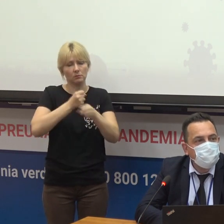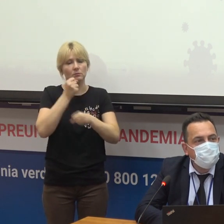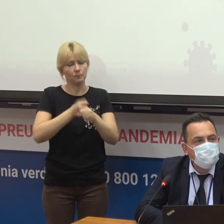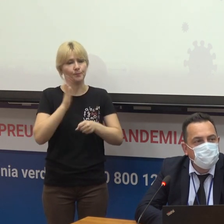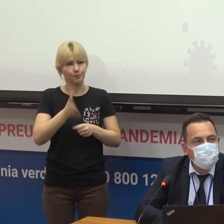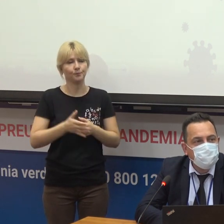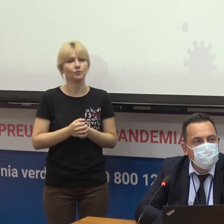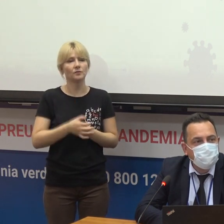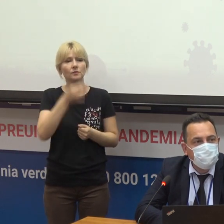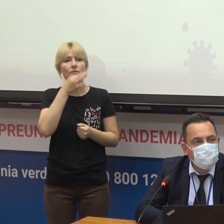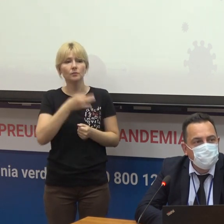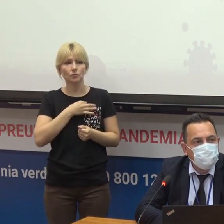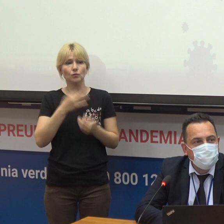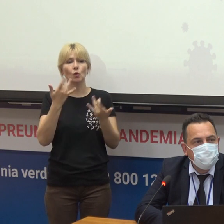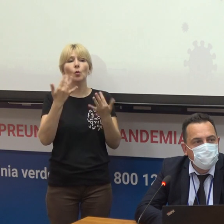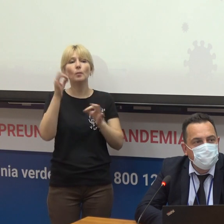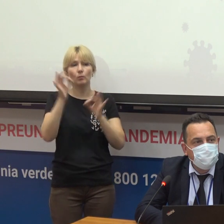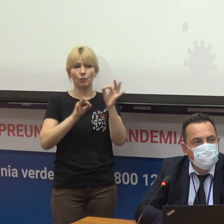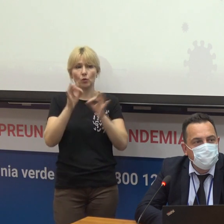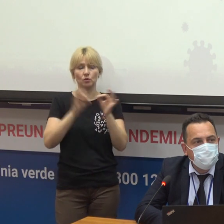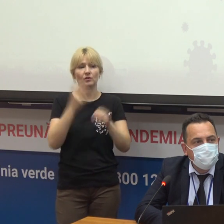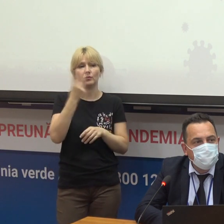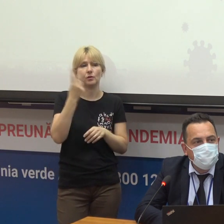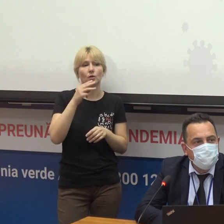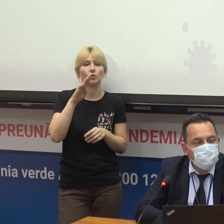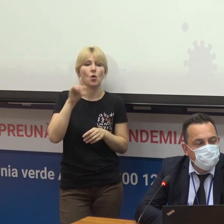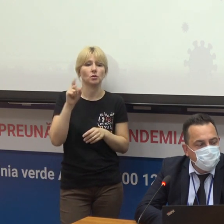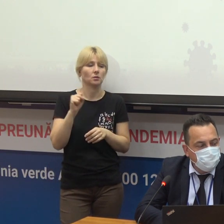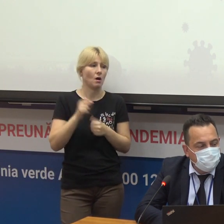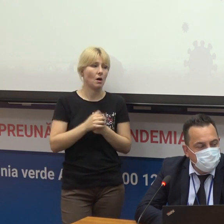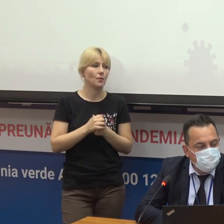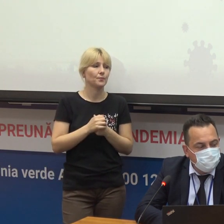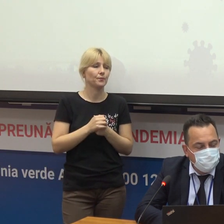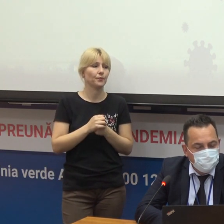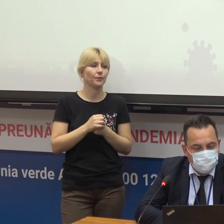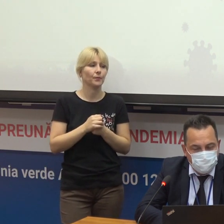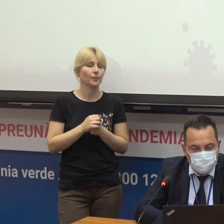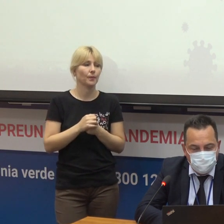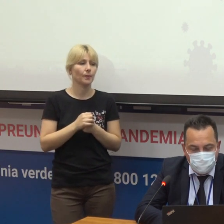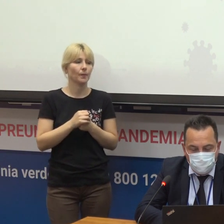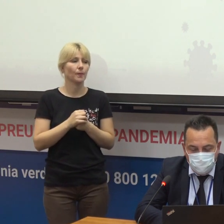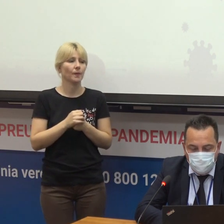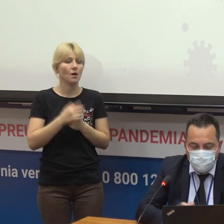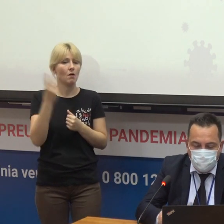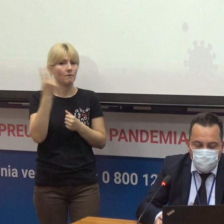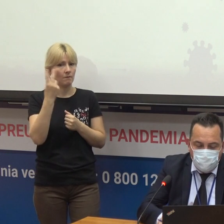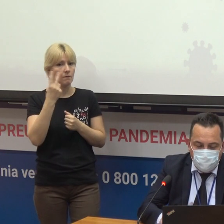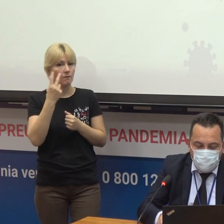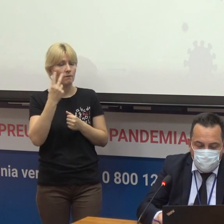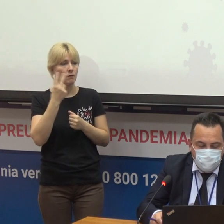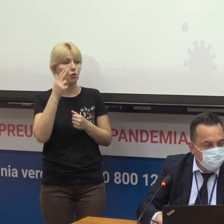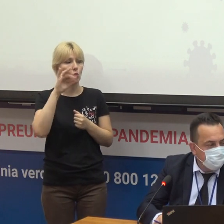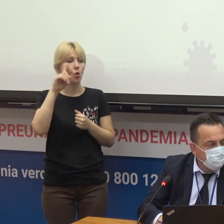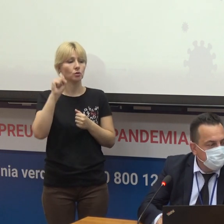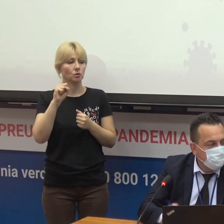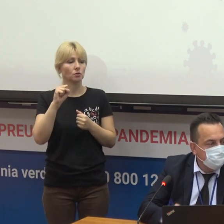spuneți care este procentajul persoanelor vaccinate cu a doua doză? Ați spus doar prima. Sigur. Procentajul persoanelor efectuate